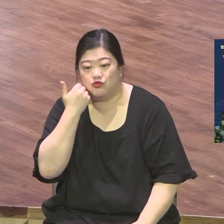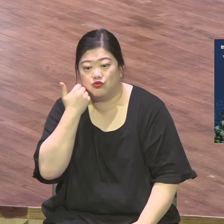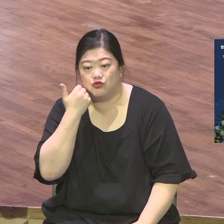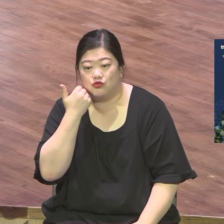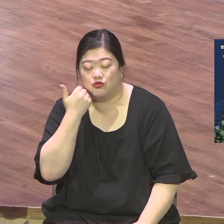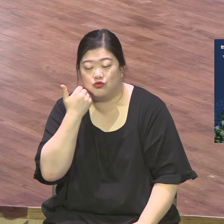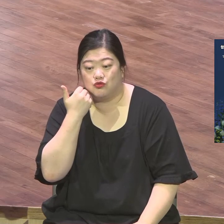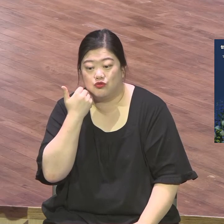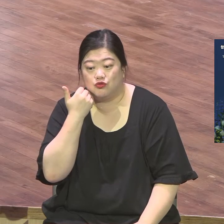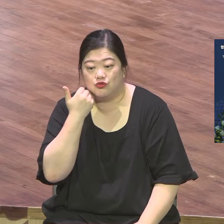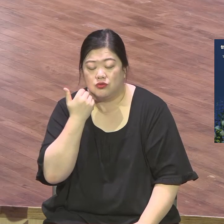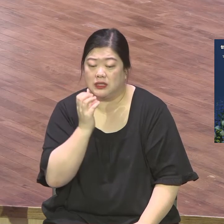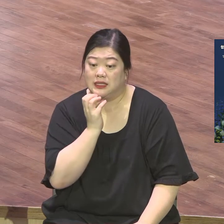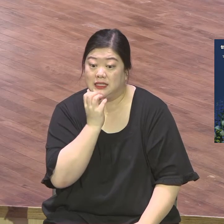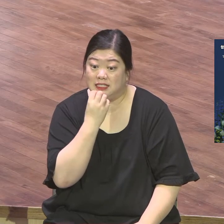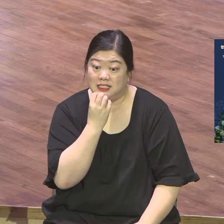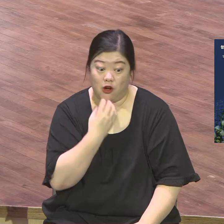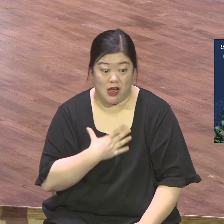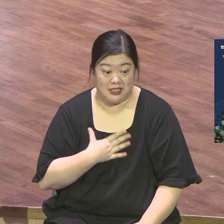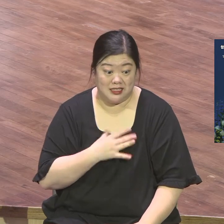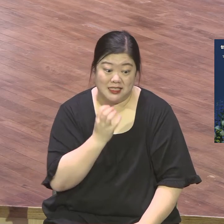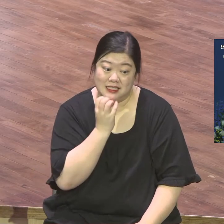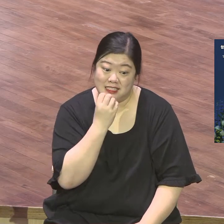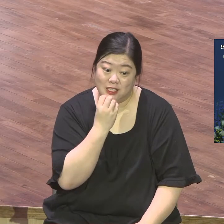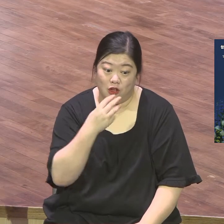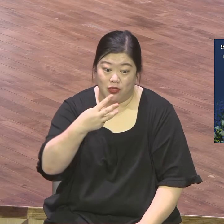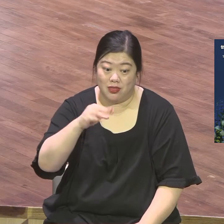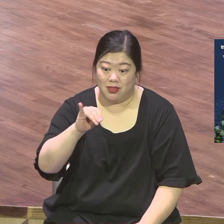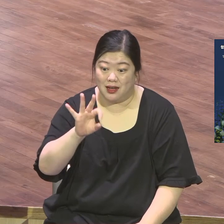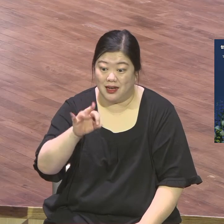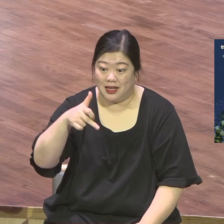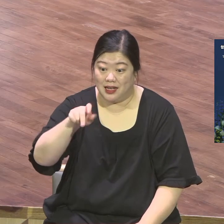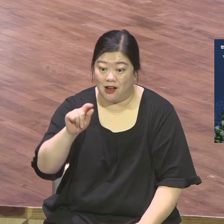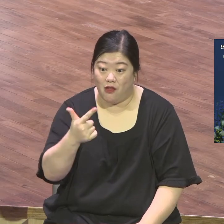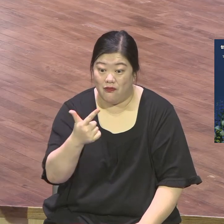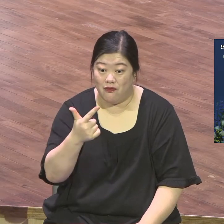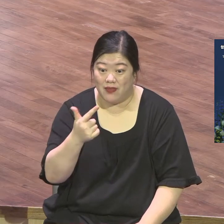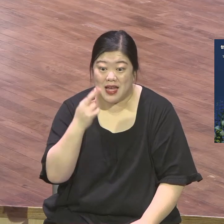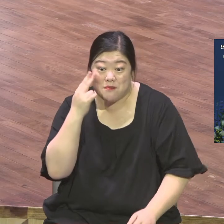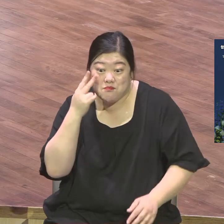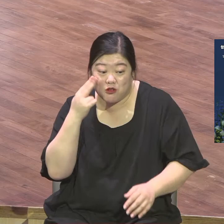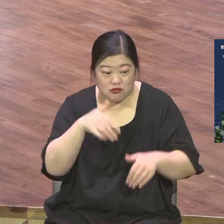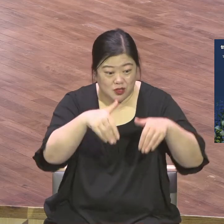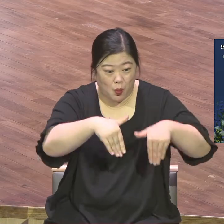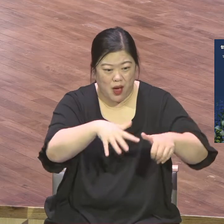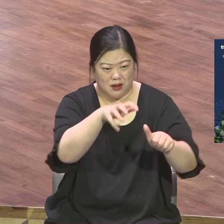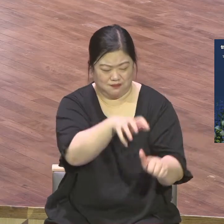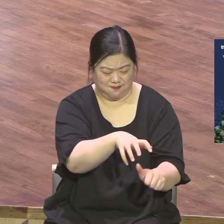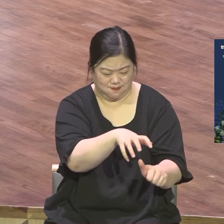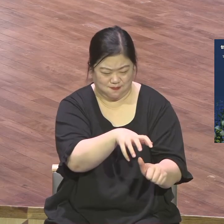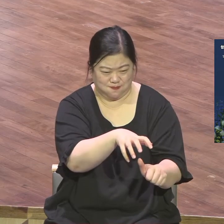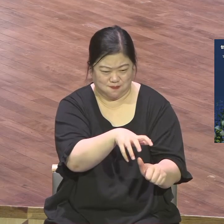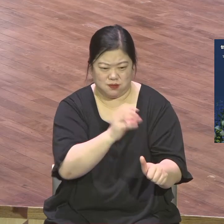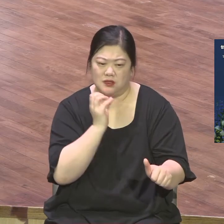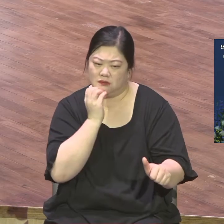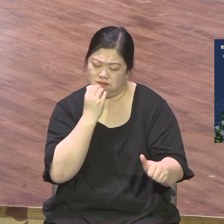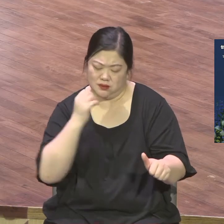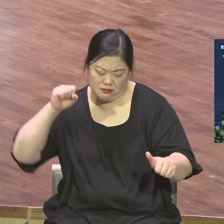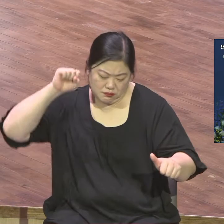훨씬 이전 인물인 사도 바울이 이 사도 바울이 그야말로 노예 해방시켰어요. 이 사도 바울과